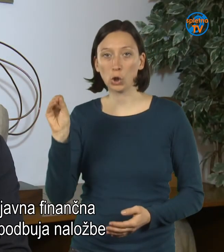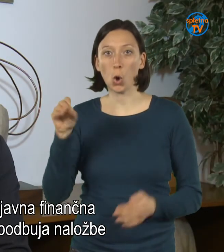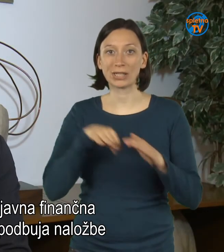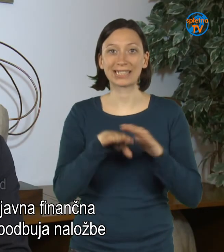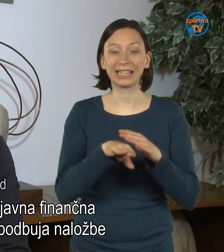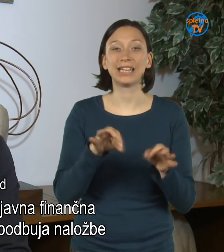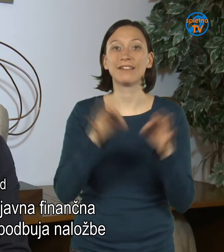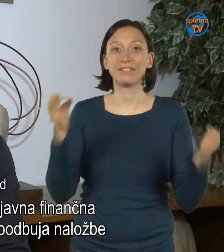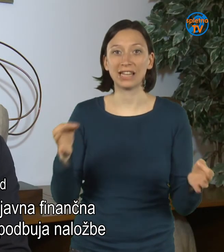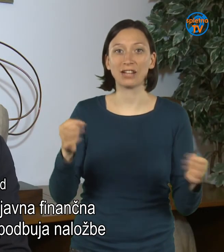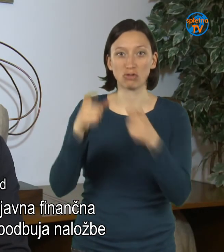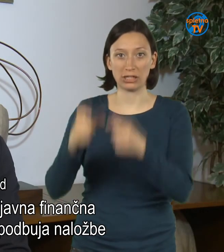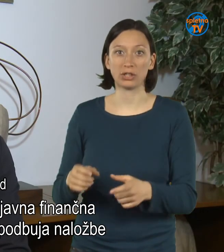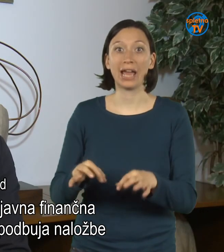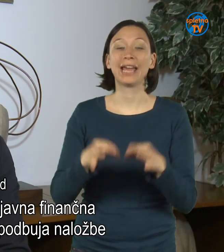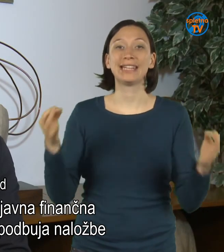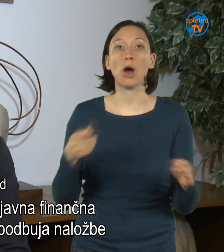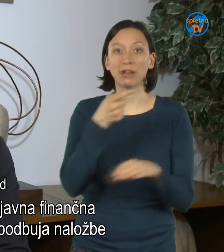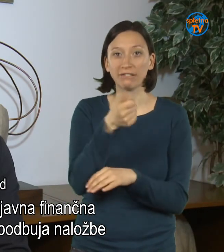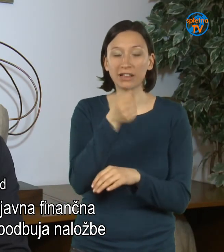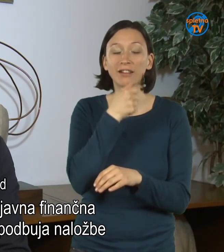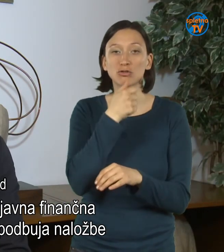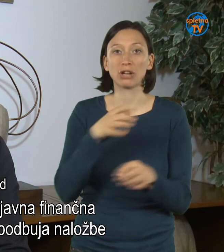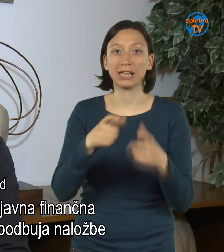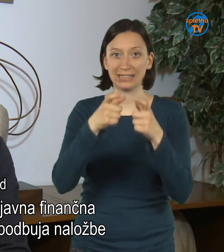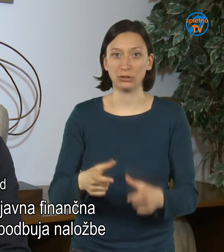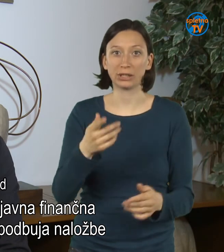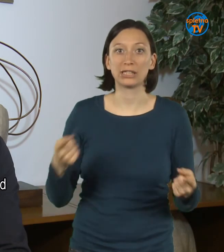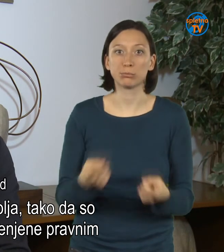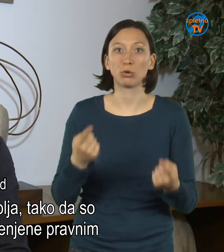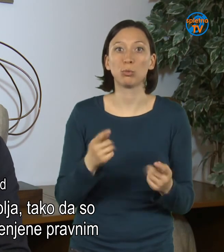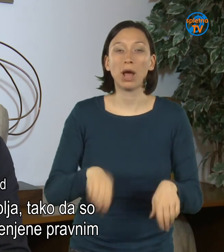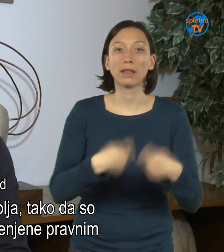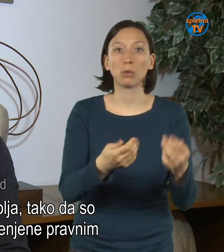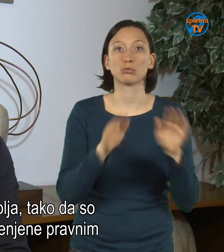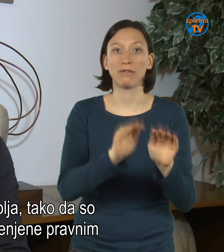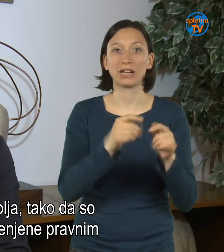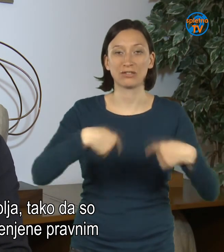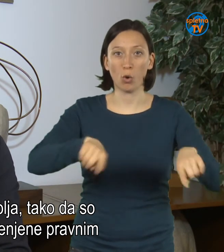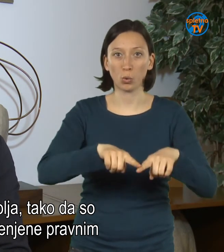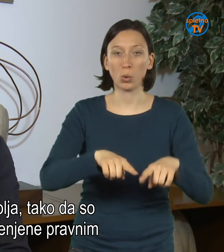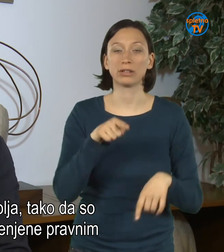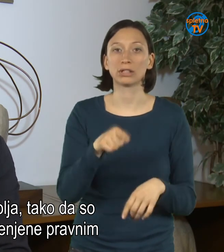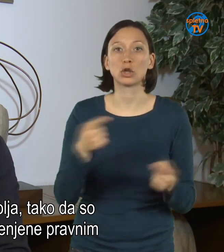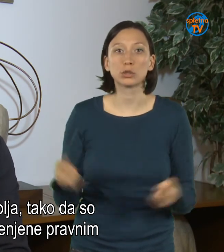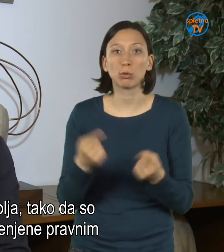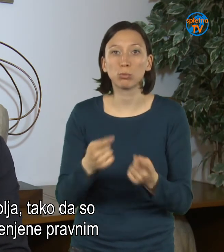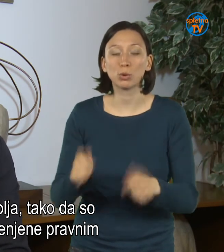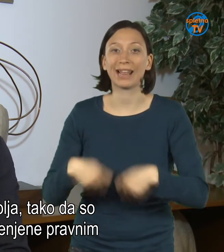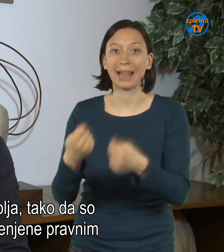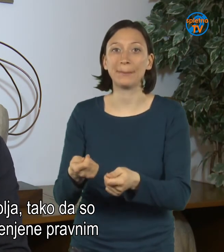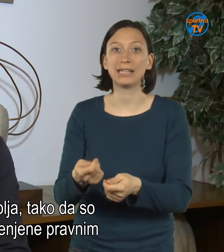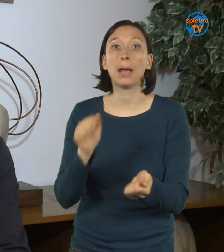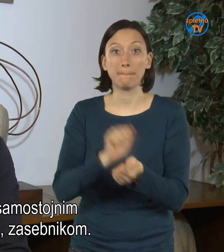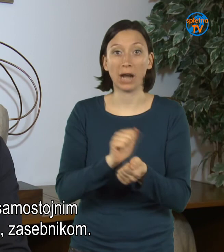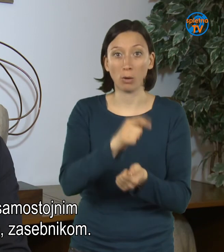Ekosklad je finančna institucija, javna finančna institucija, ki spodbuja naložbe v varstvo okolja. Tako da so spodbude